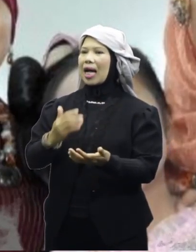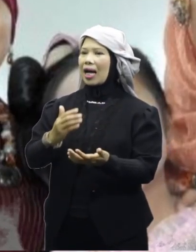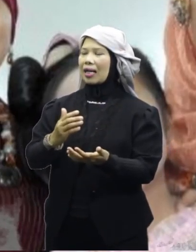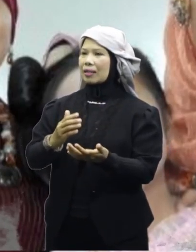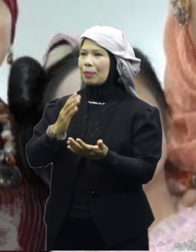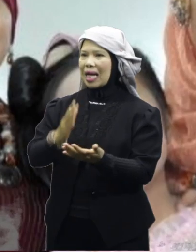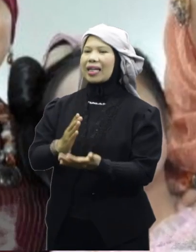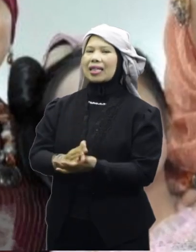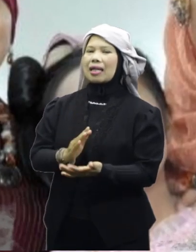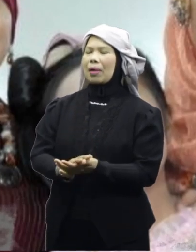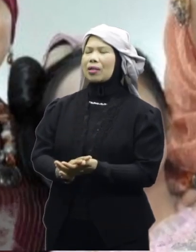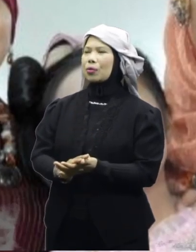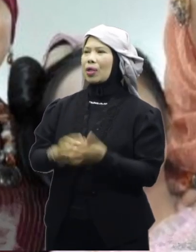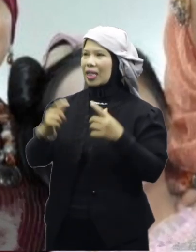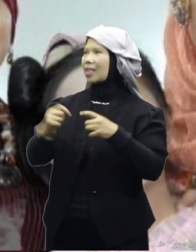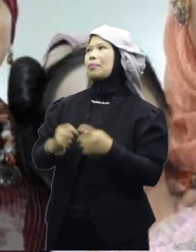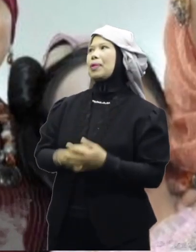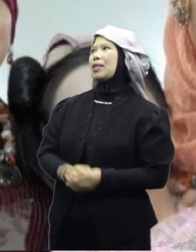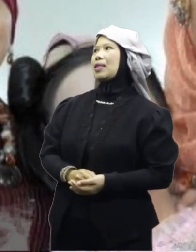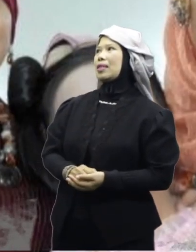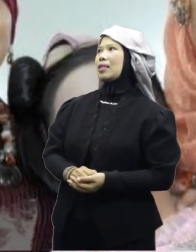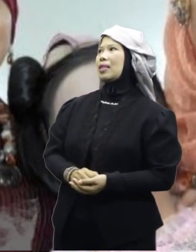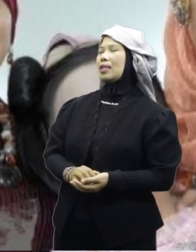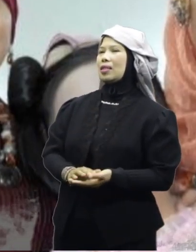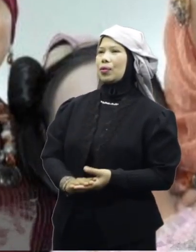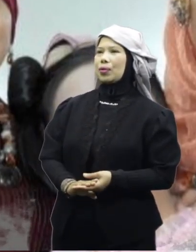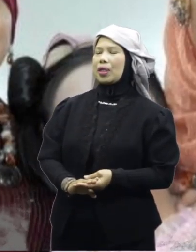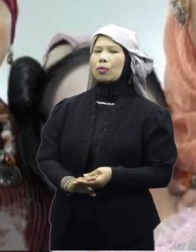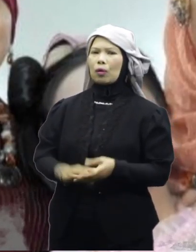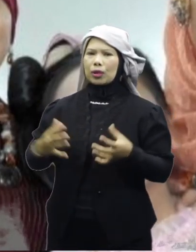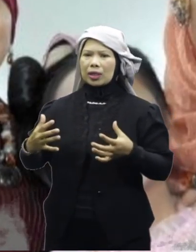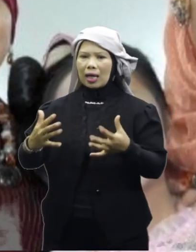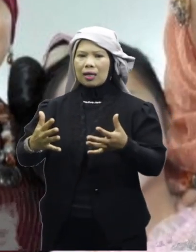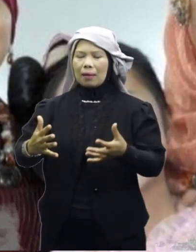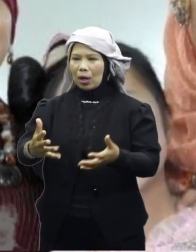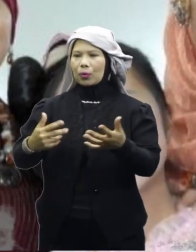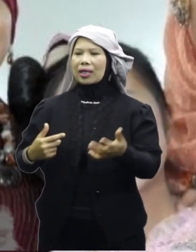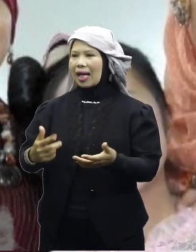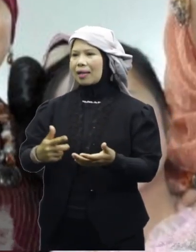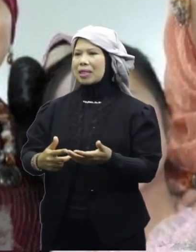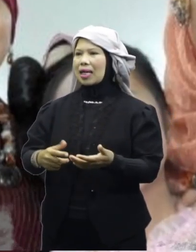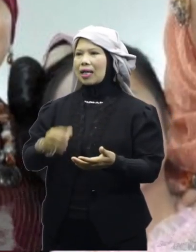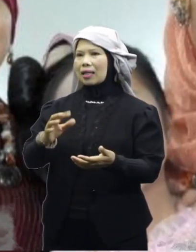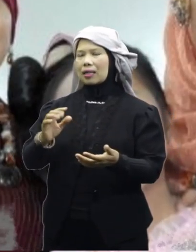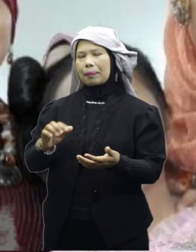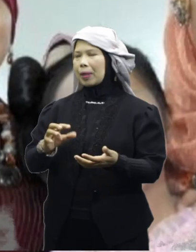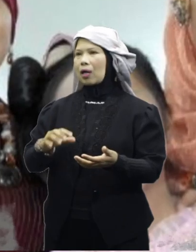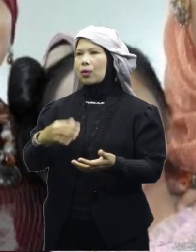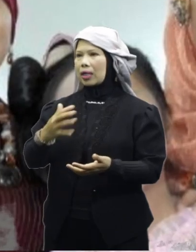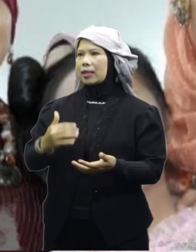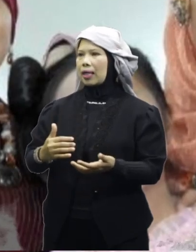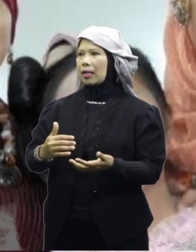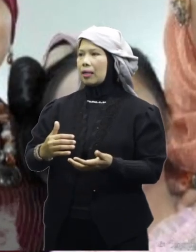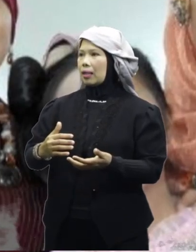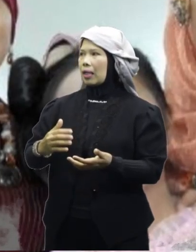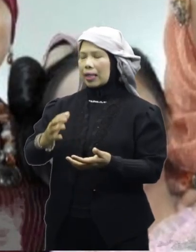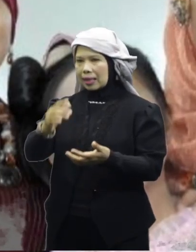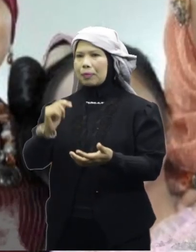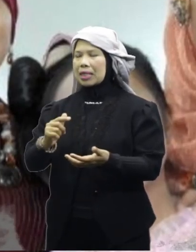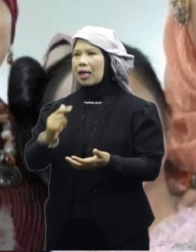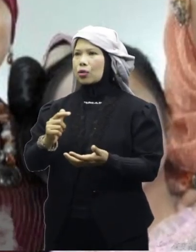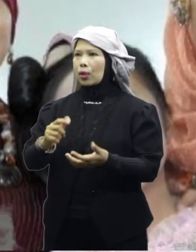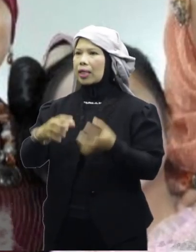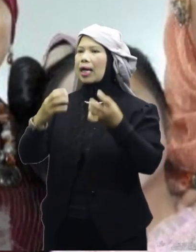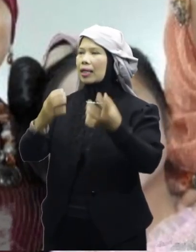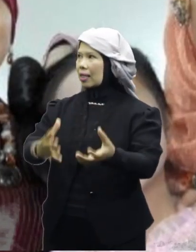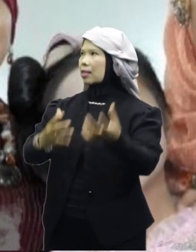pelaku usaha di bidang yang sama itu kliknya cepat. Jadi walaupun kita baru kenal misalkan, tapi kalau kliknya kita